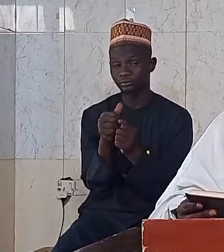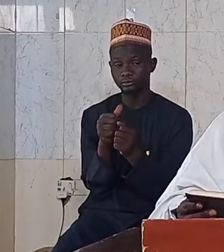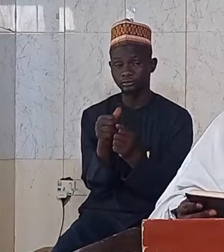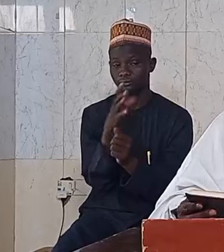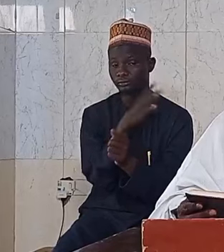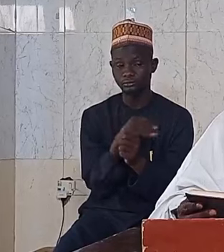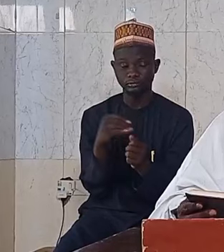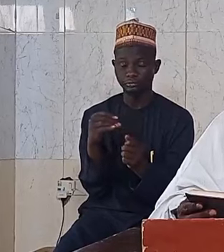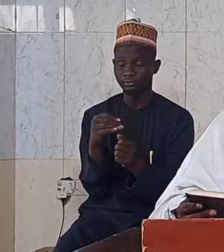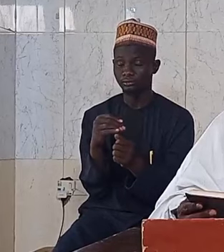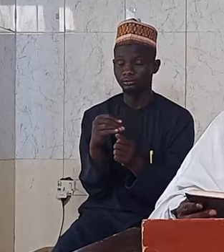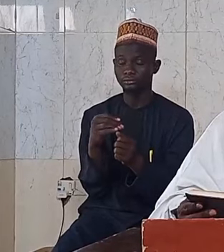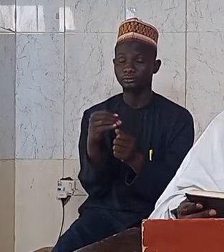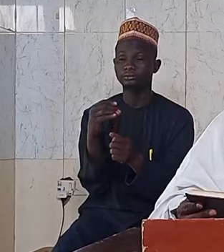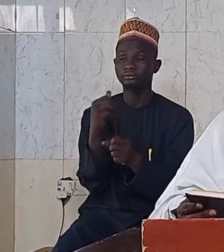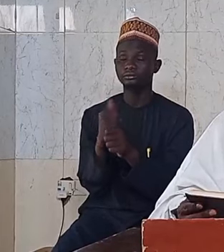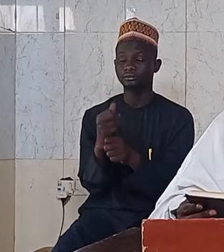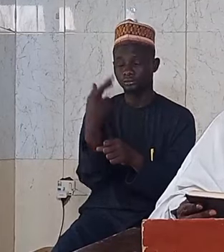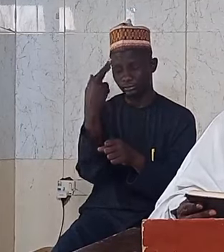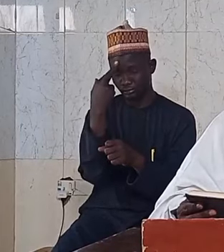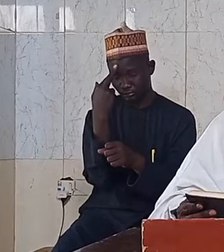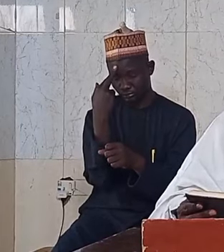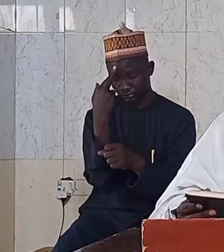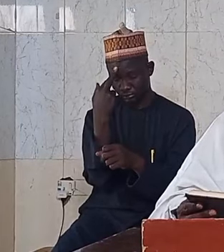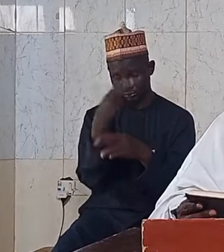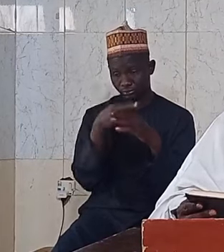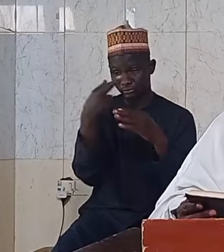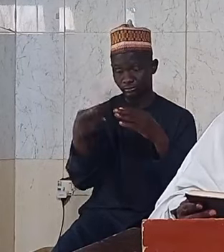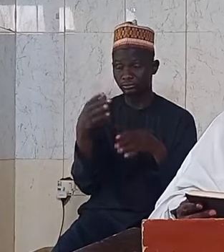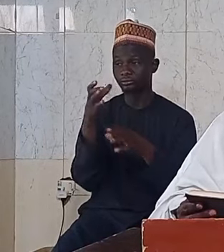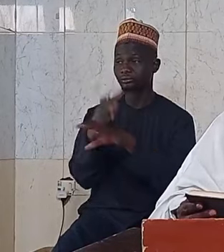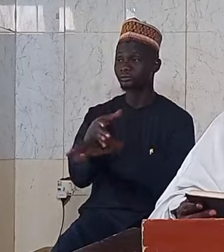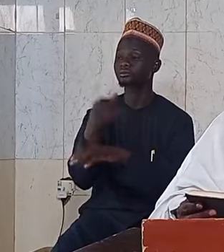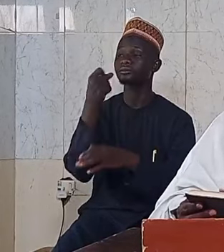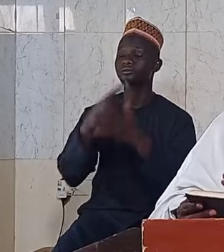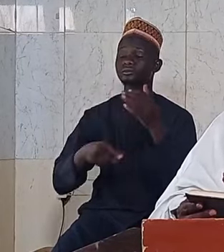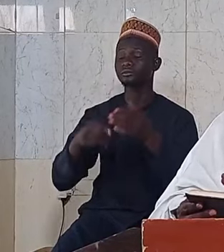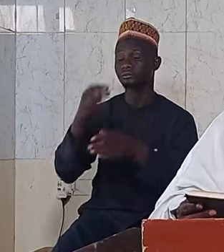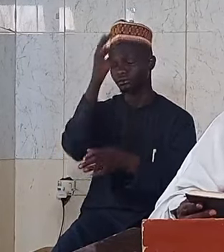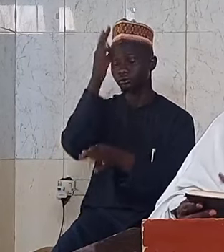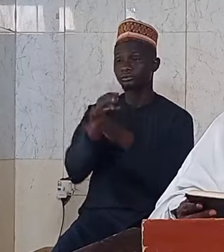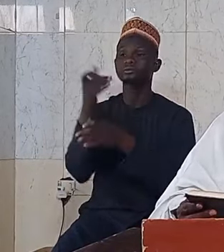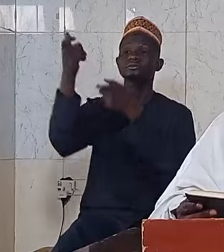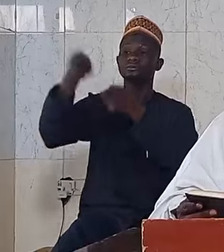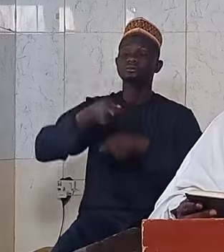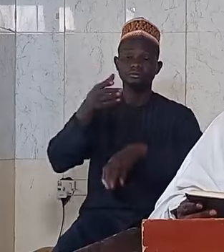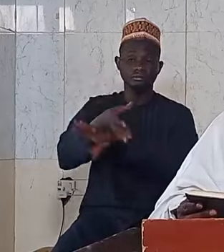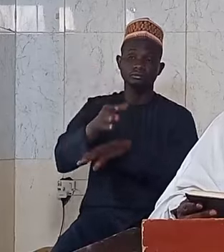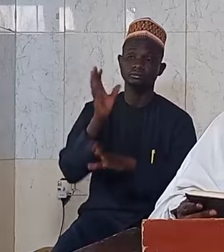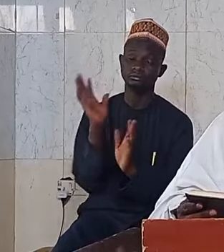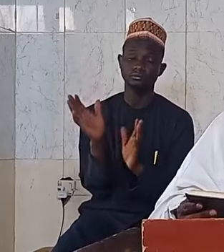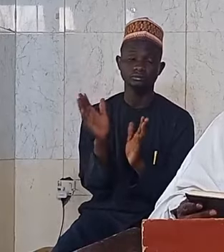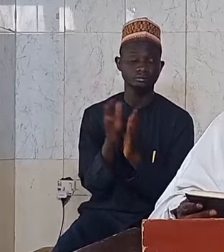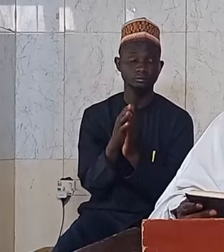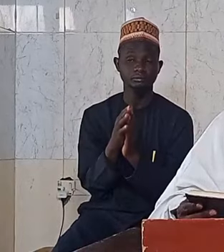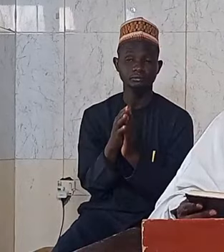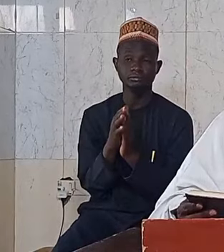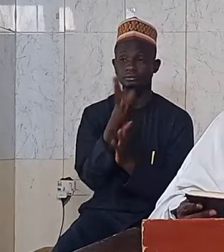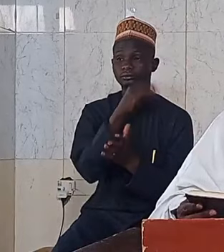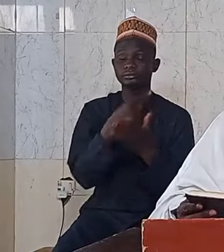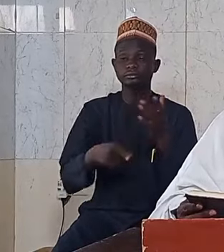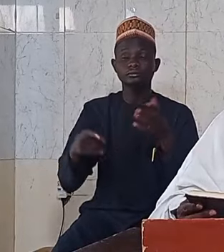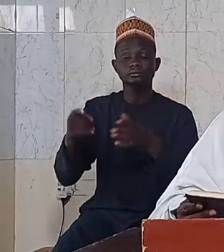kuma muqtabiyati da kuma sabubban da imani ke sababawa abubuwan da kai imani ke jawowa da